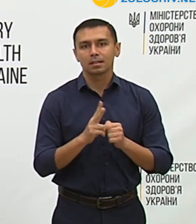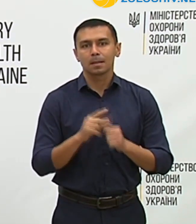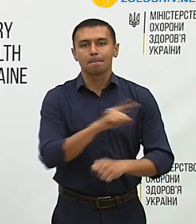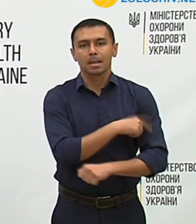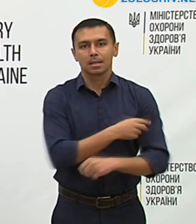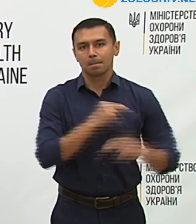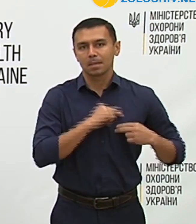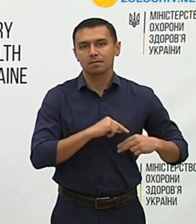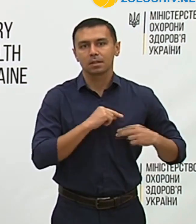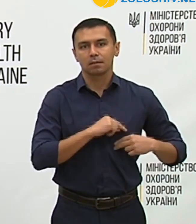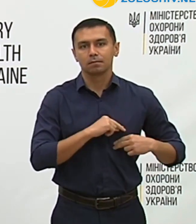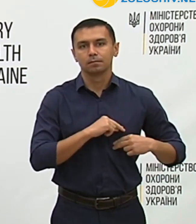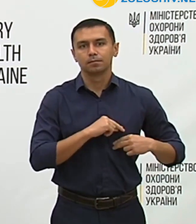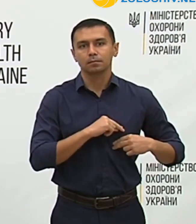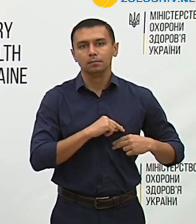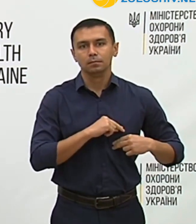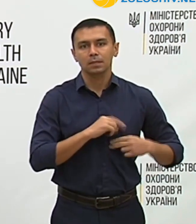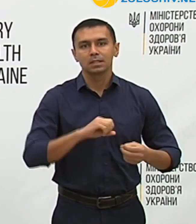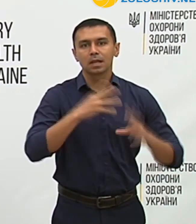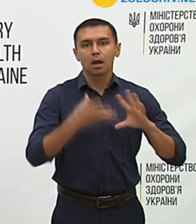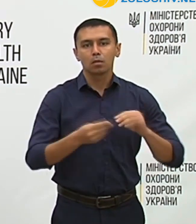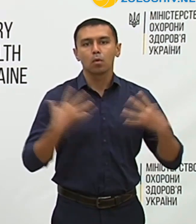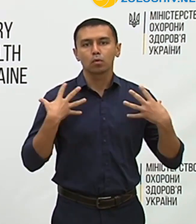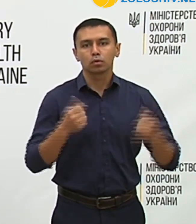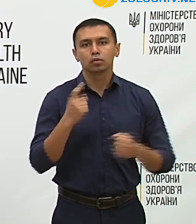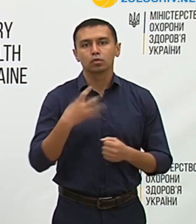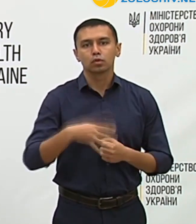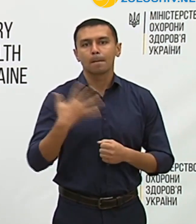21812 медичних працівників. Загалом одужало